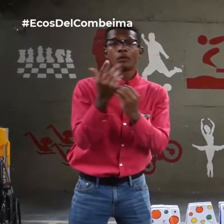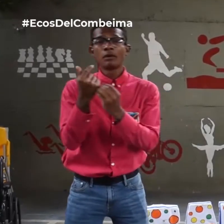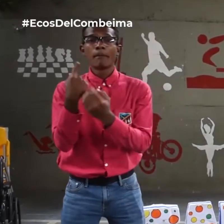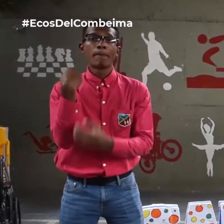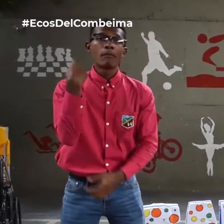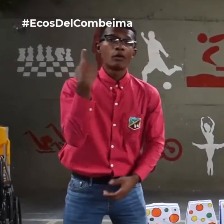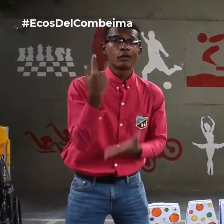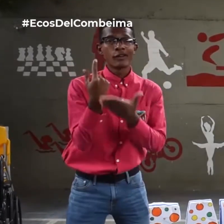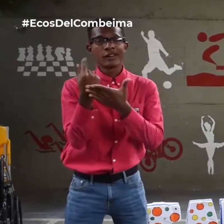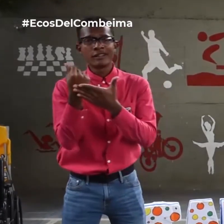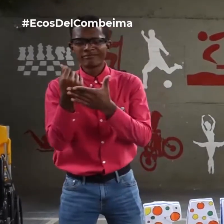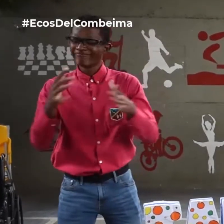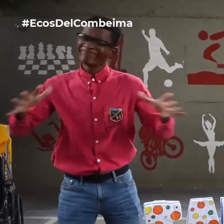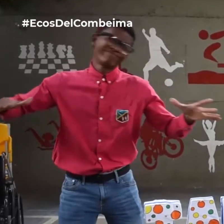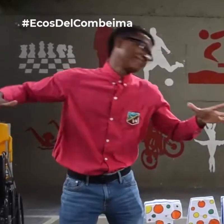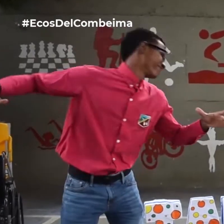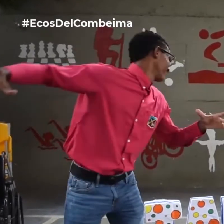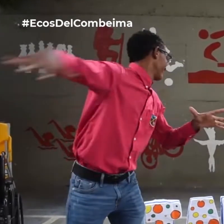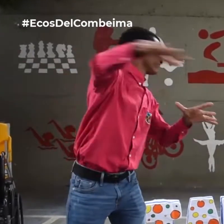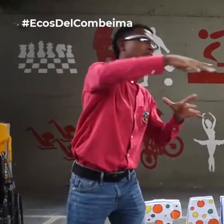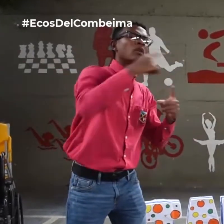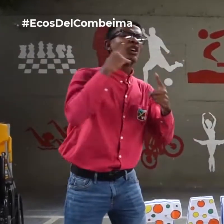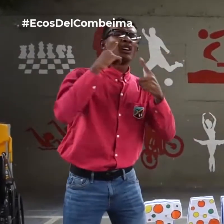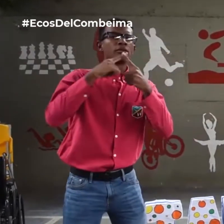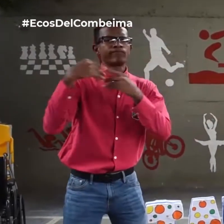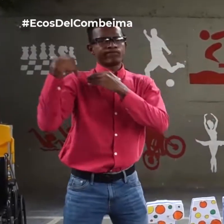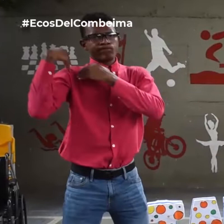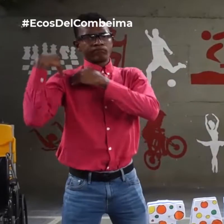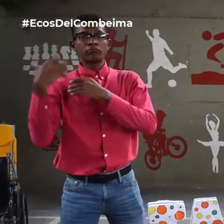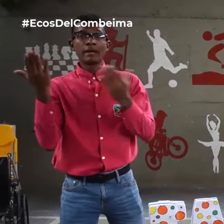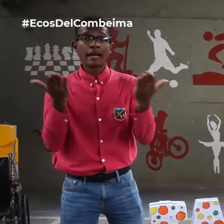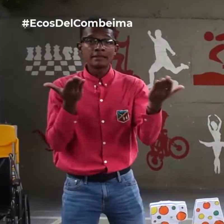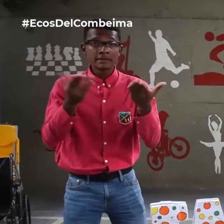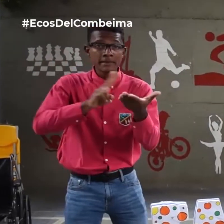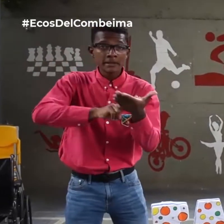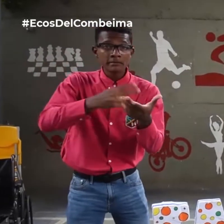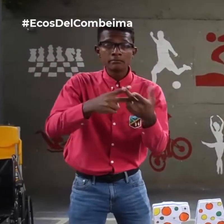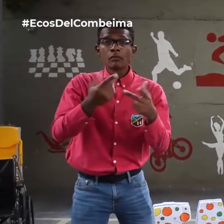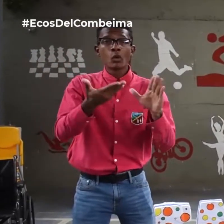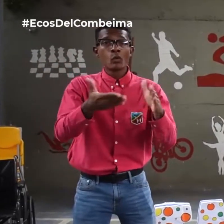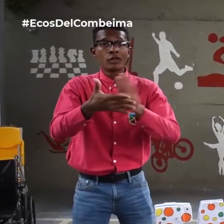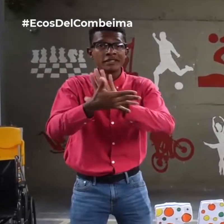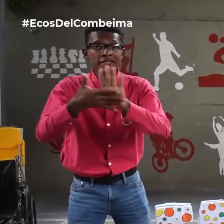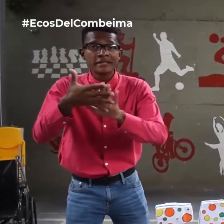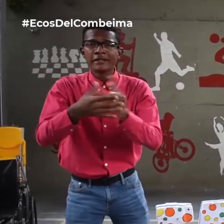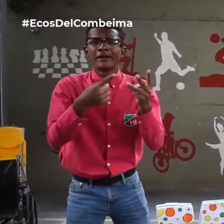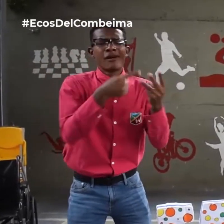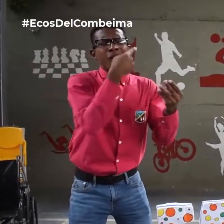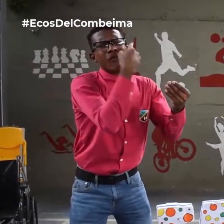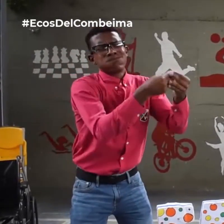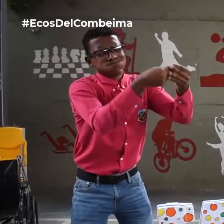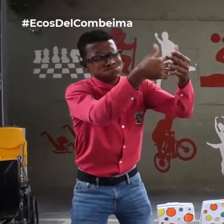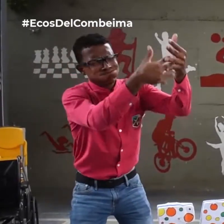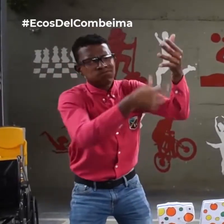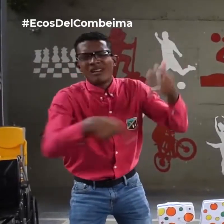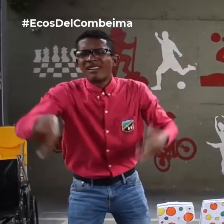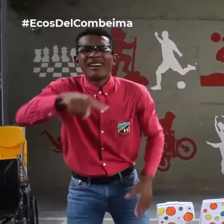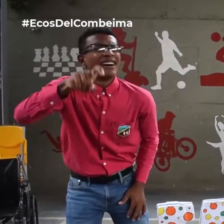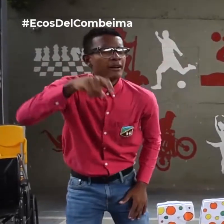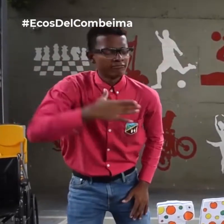trabajo tanto en salud, política, en toda entidad, con el responsable también de mirar el servicio de interpretación, la